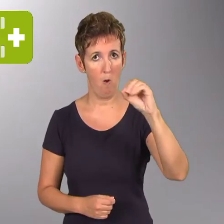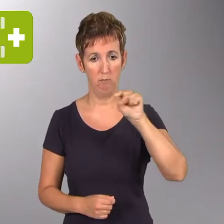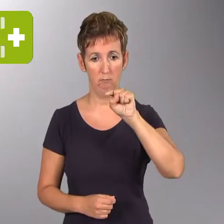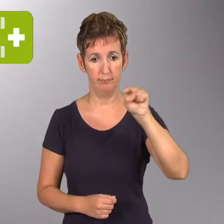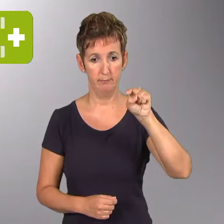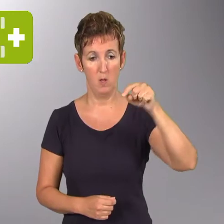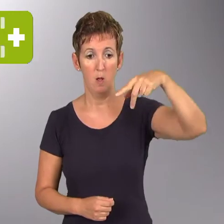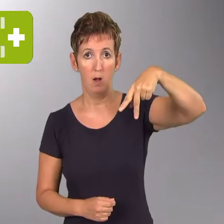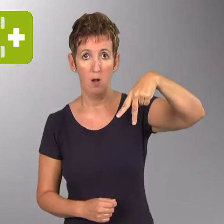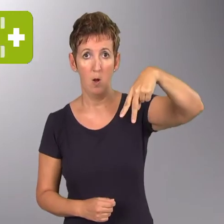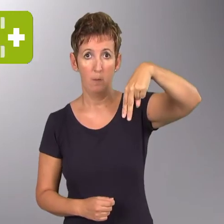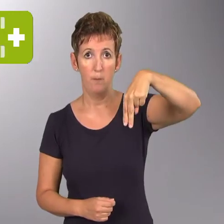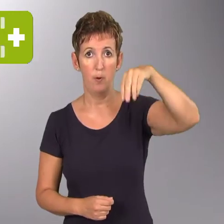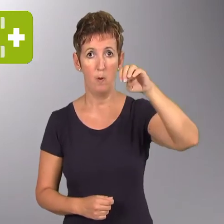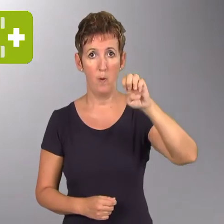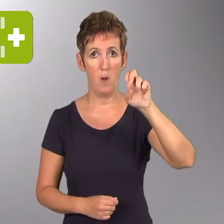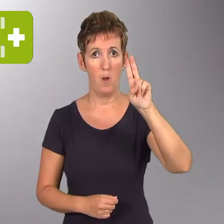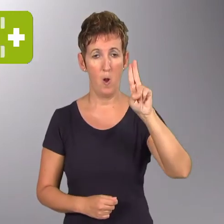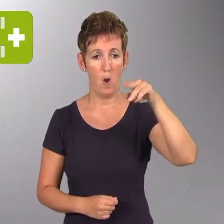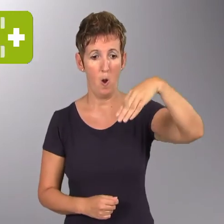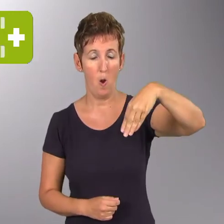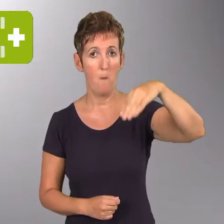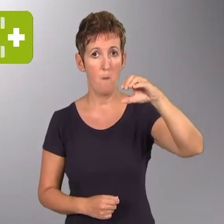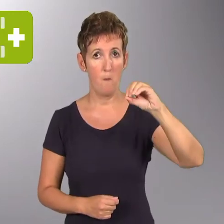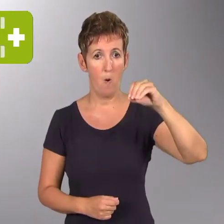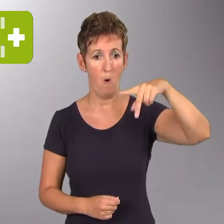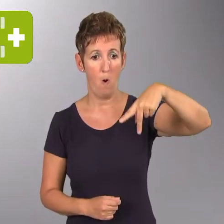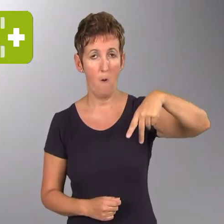la bronchopneumopathie chronique obstructive,